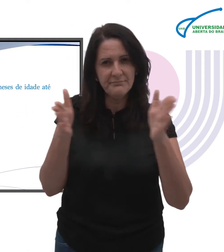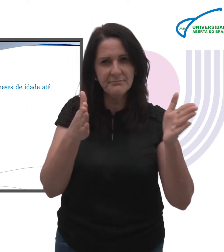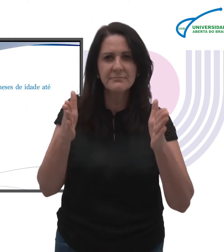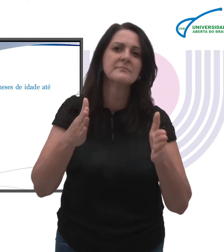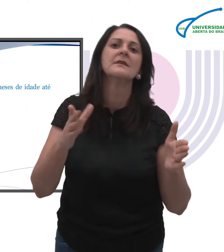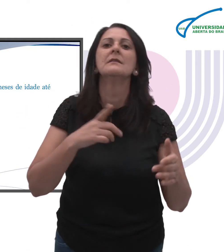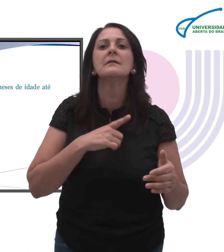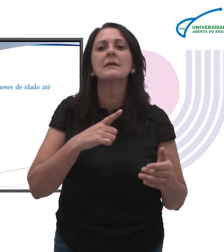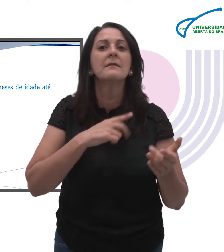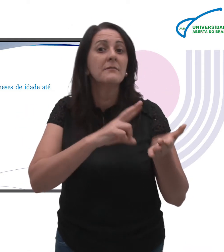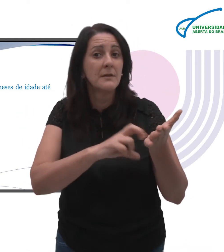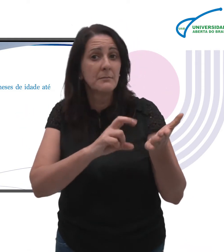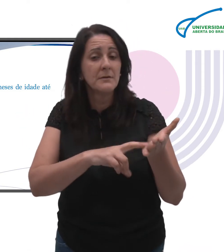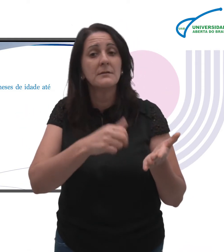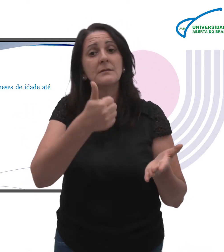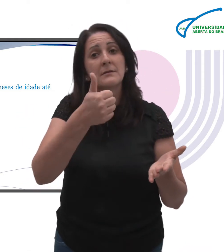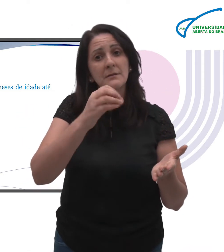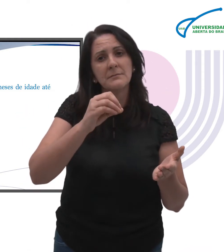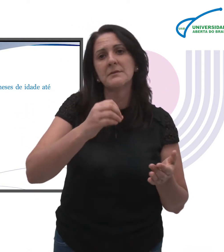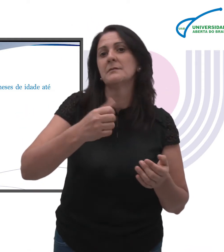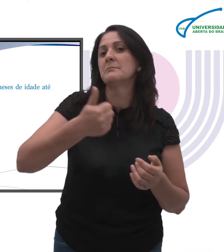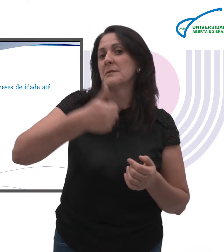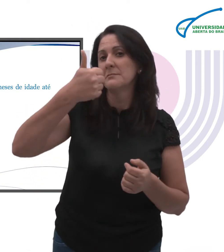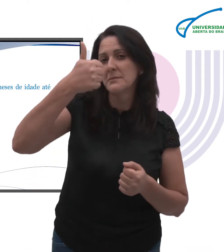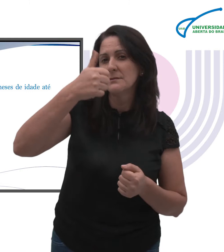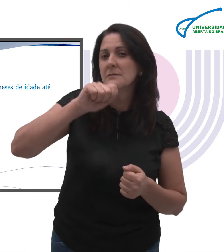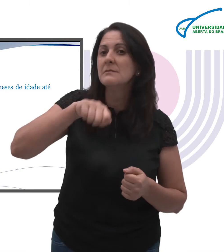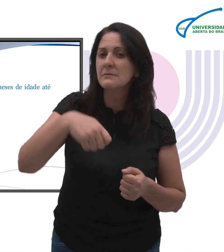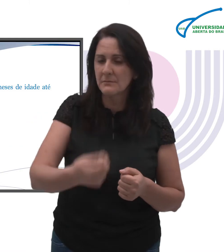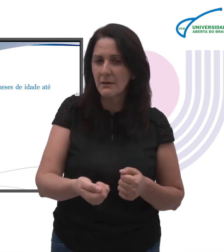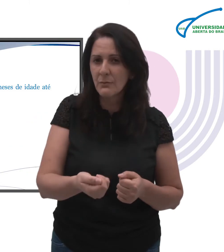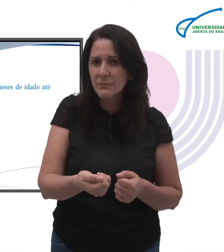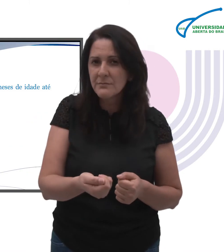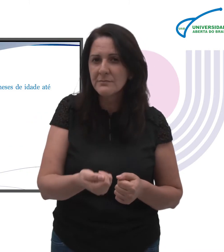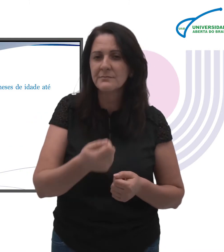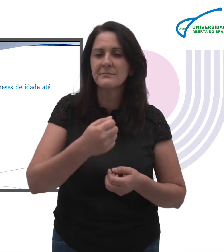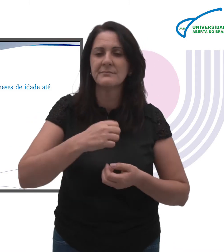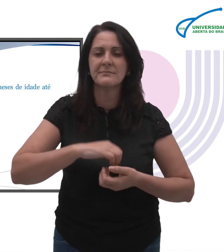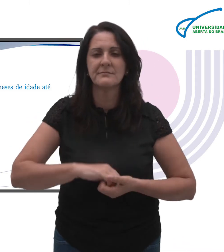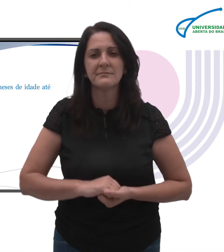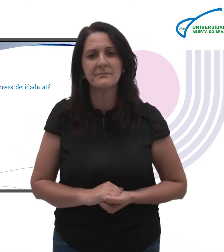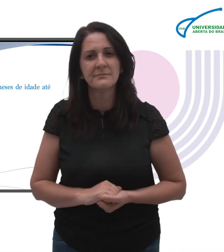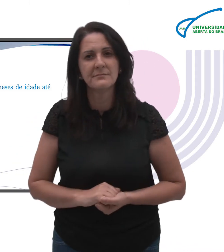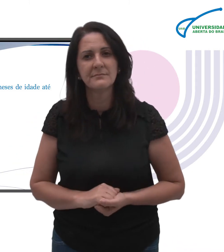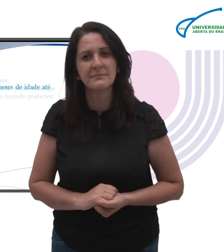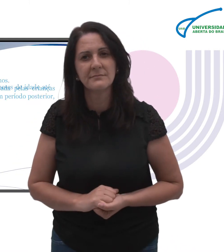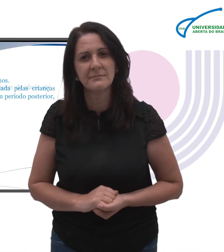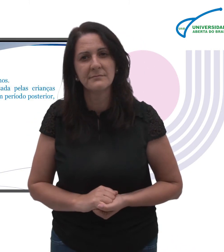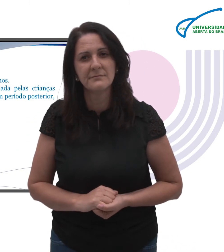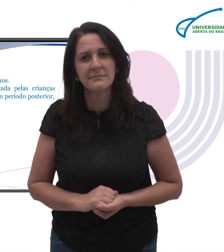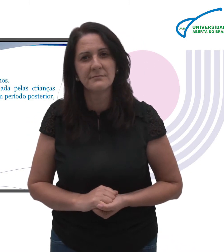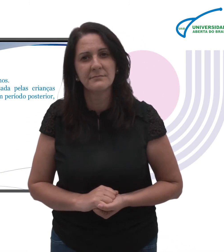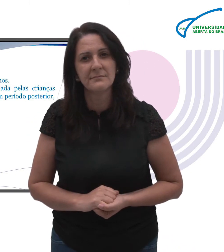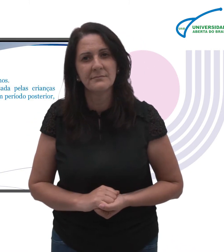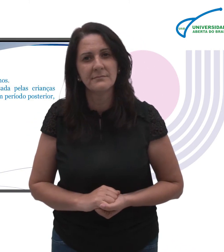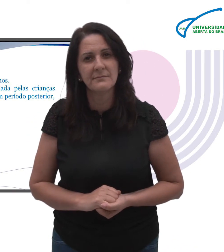Esse período é marcado pelo uso dos 10 primeiros sinais e significativo desenvolvimento